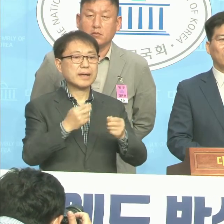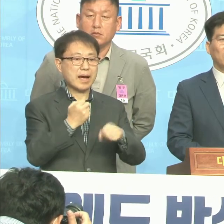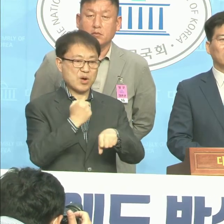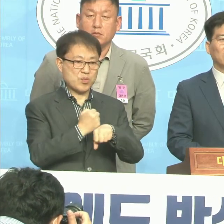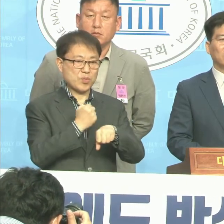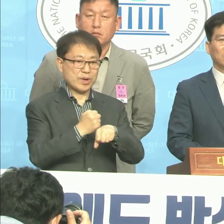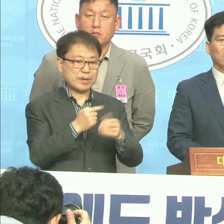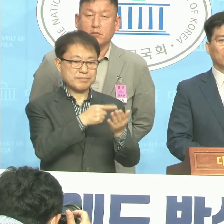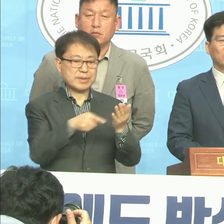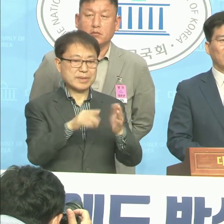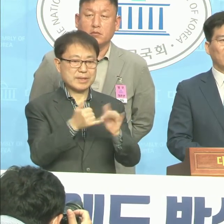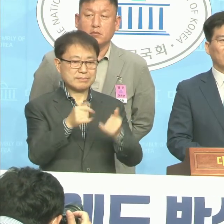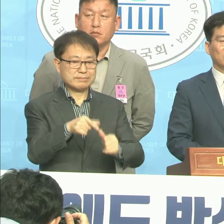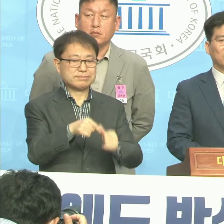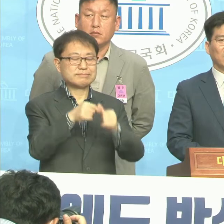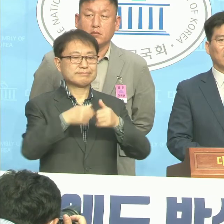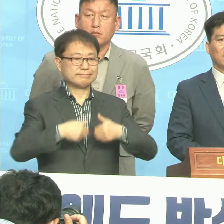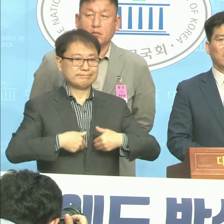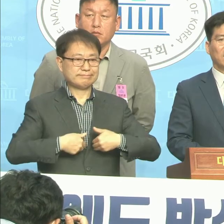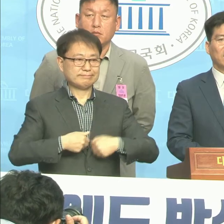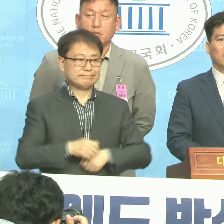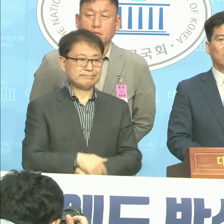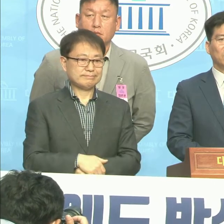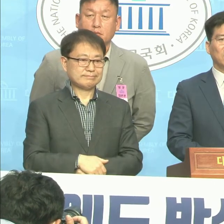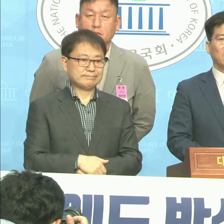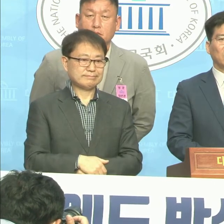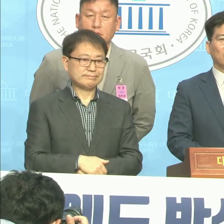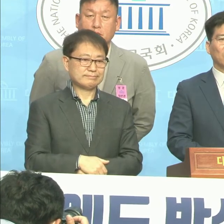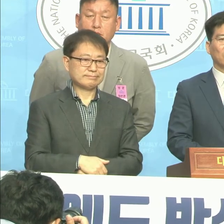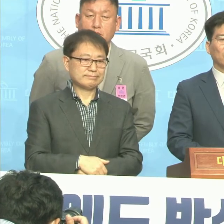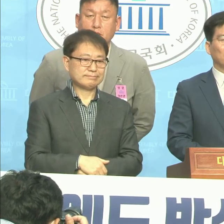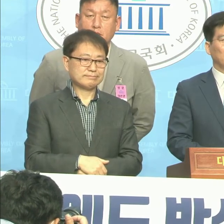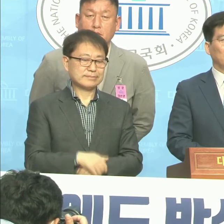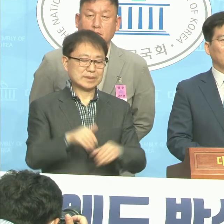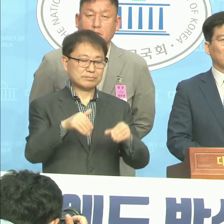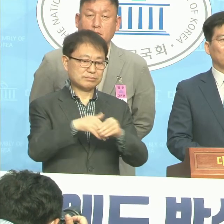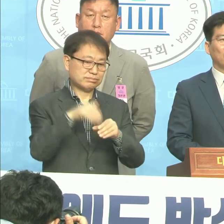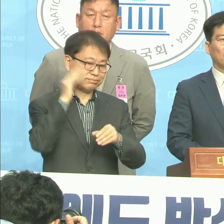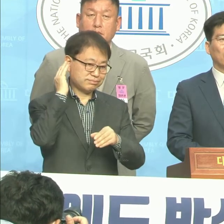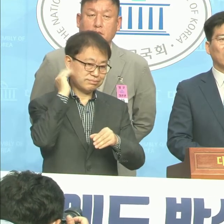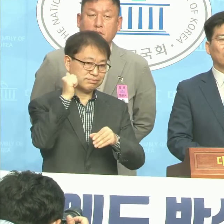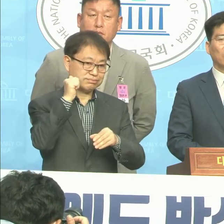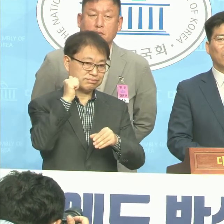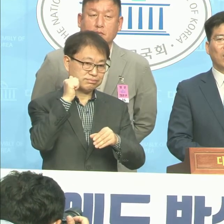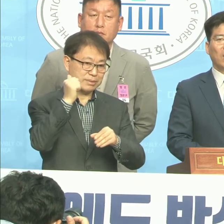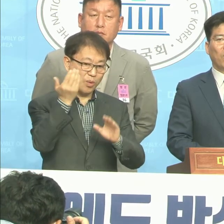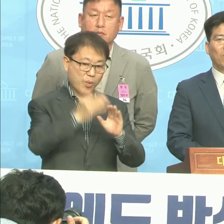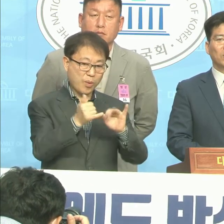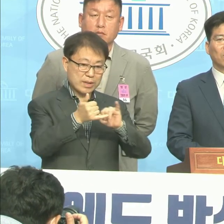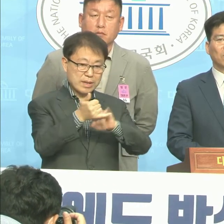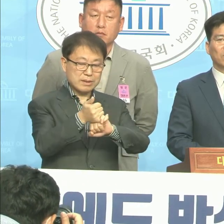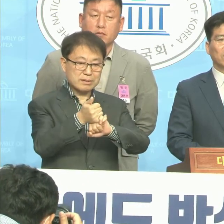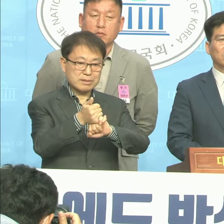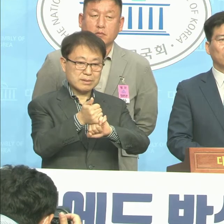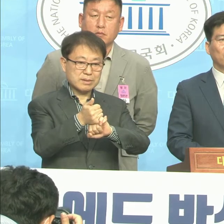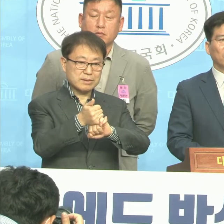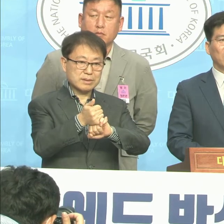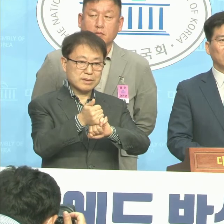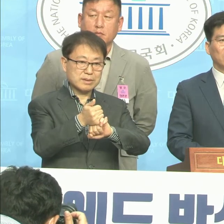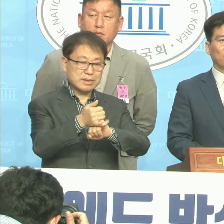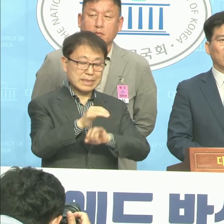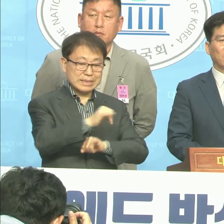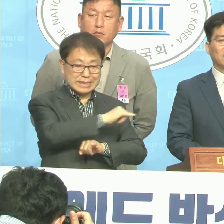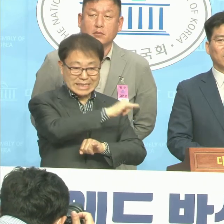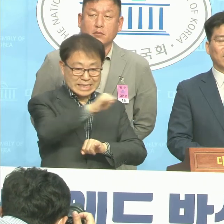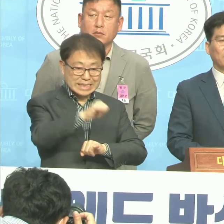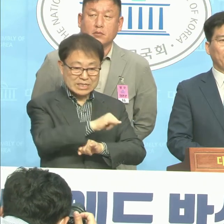피해자를 구제해야 할 것입니다 문재인 대통령도 대통령 공약으로 범정부 을지로 위원회